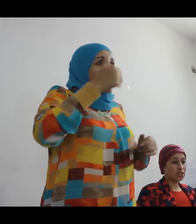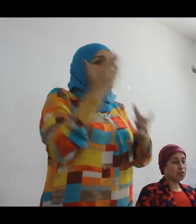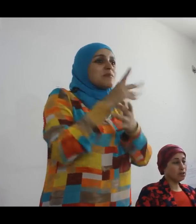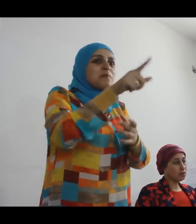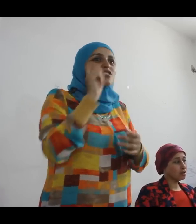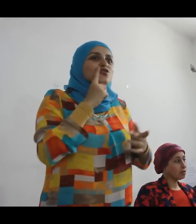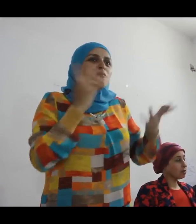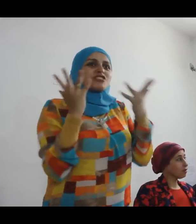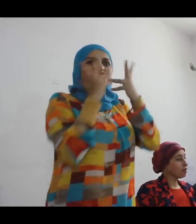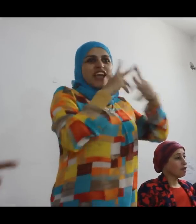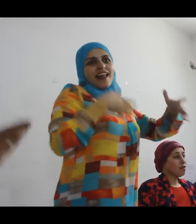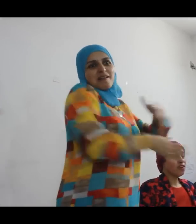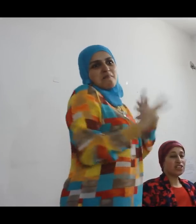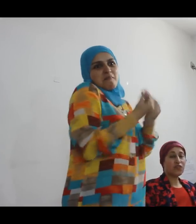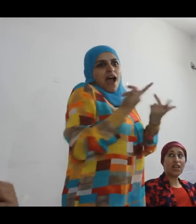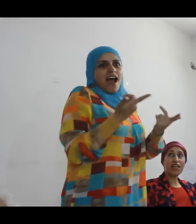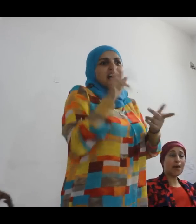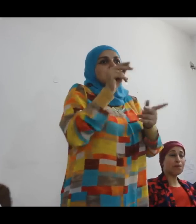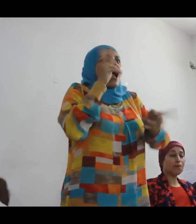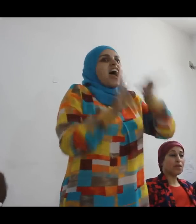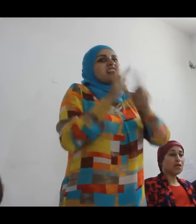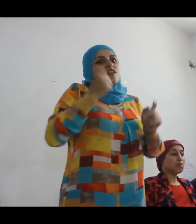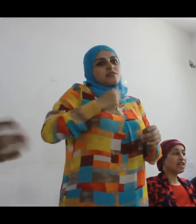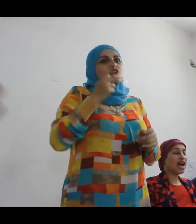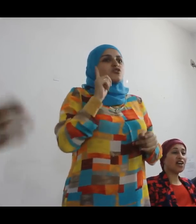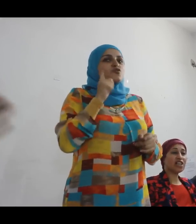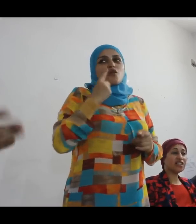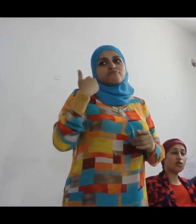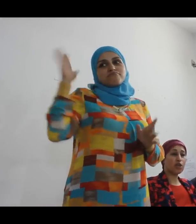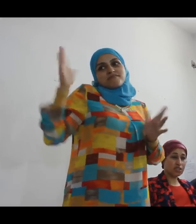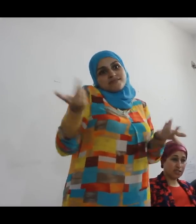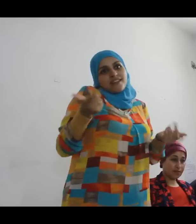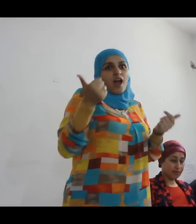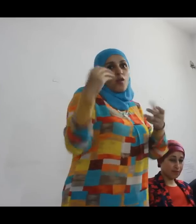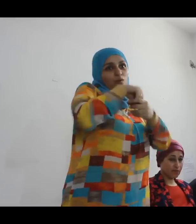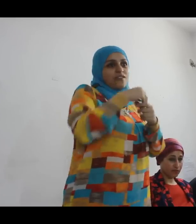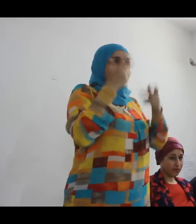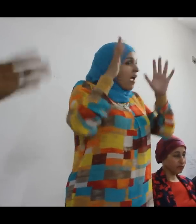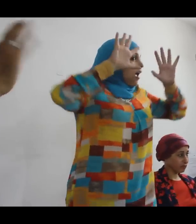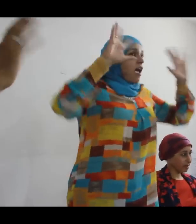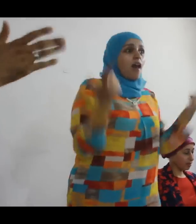مشاركين في احتفالية بتاع قناة السويس